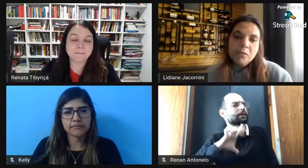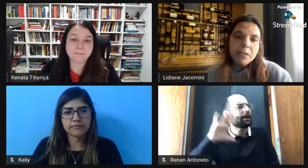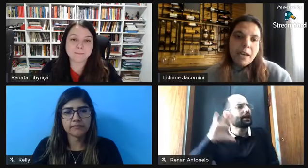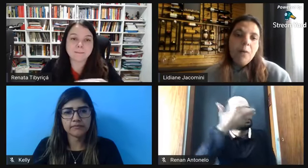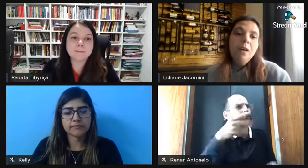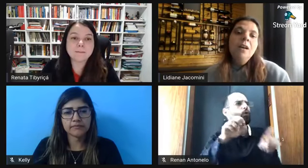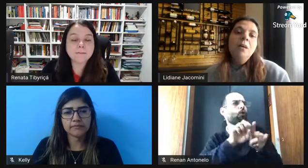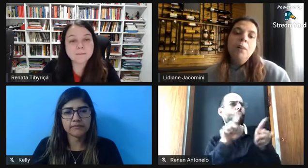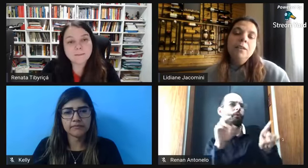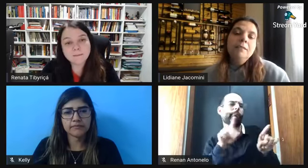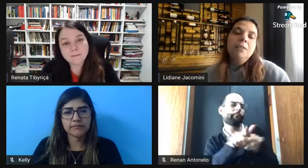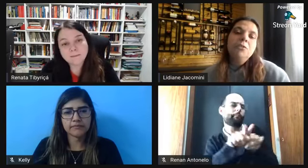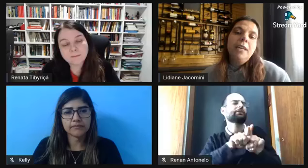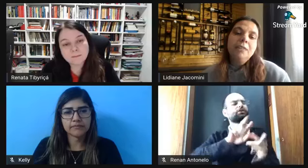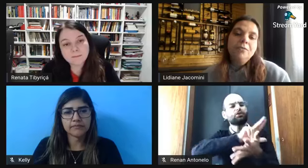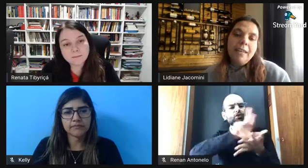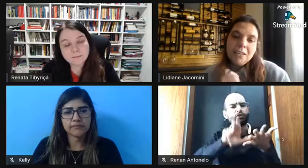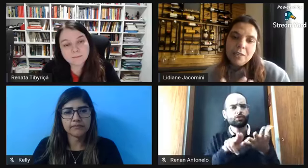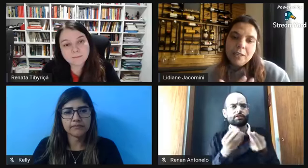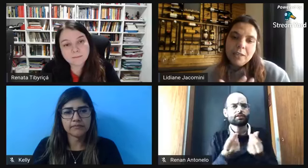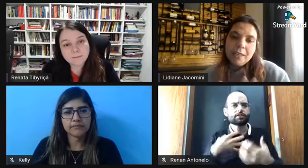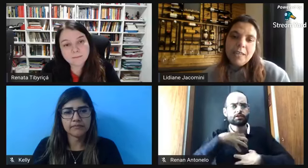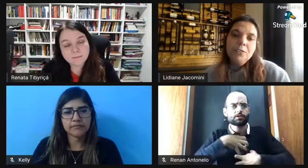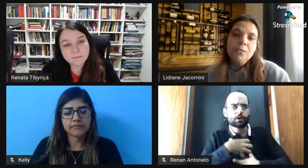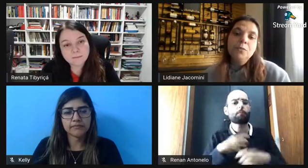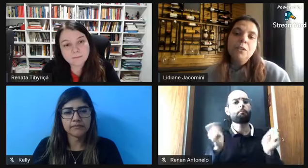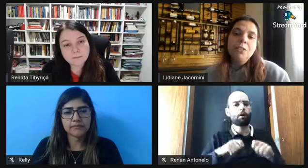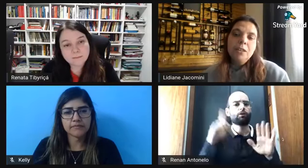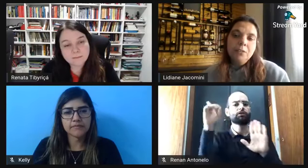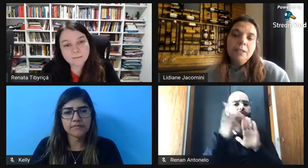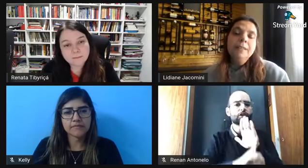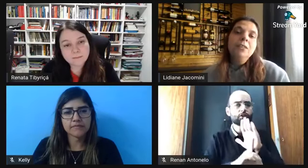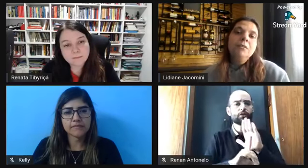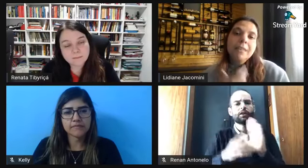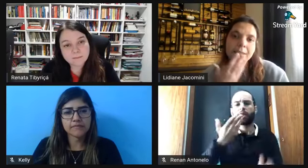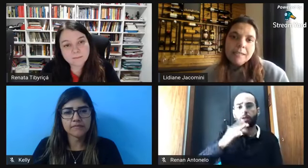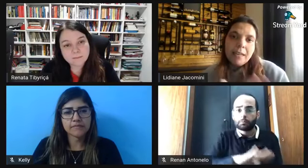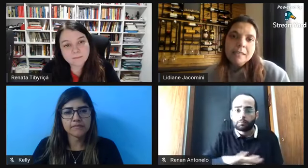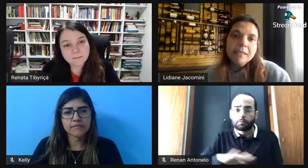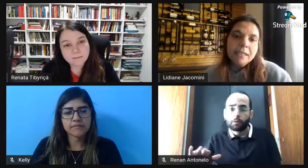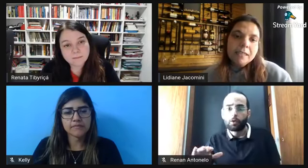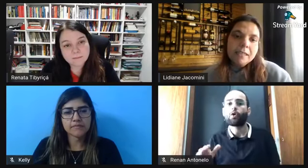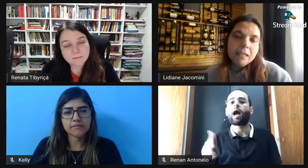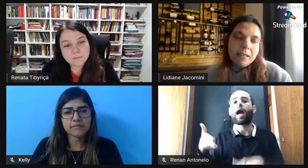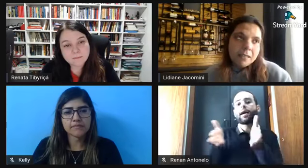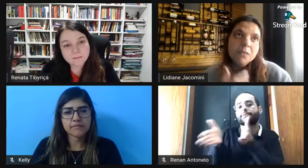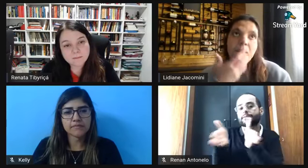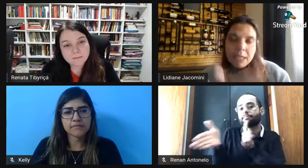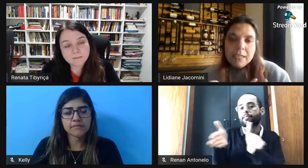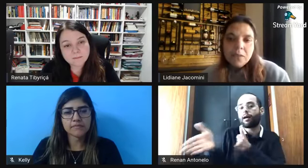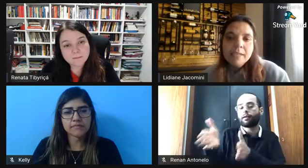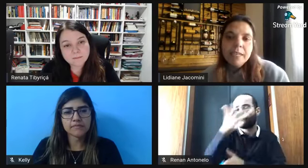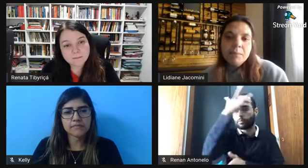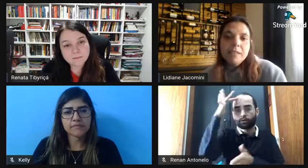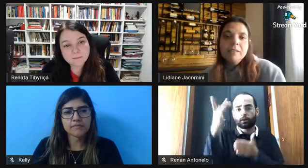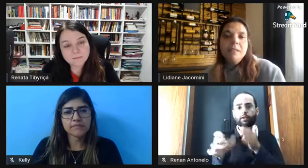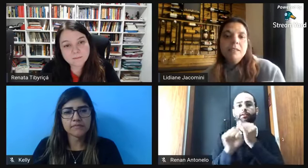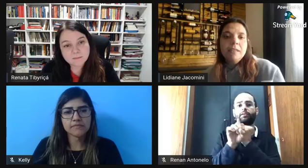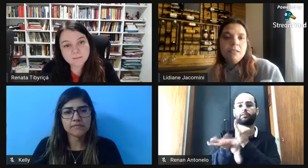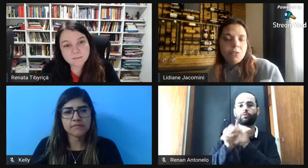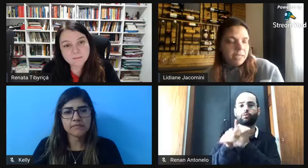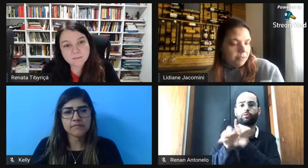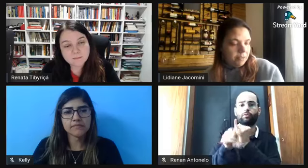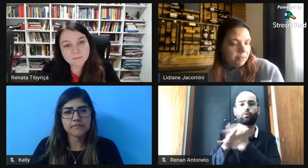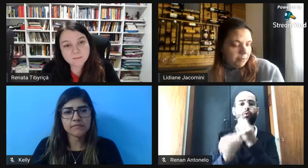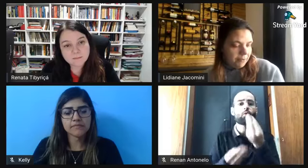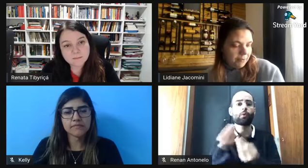múltipla sensorial podem ter o direito desde a creche do instrutor mediador? O que é necessário essas famílias fazerem para que essas crianças